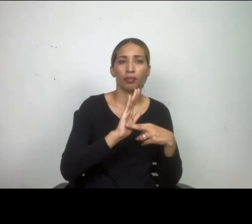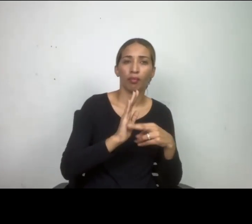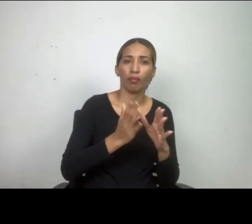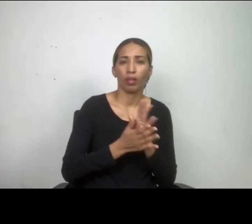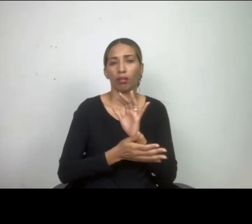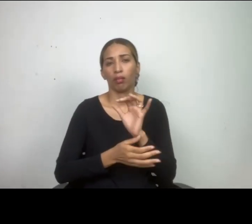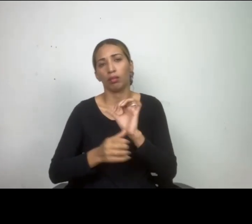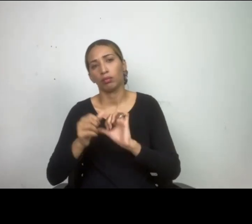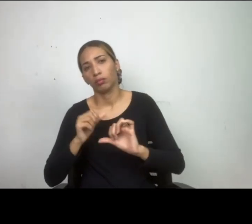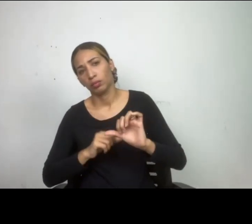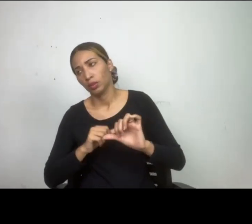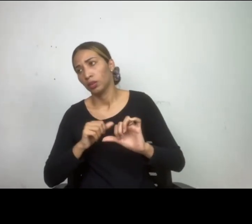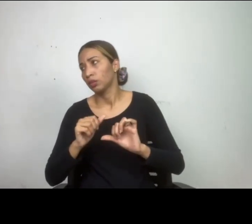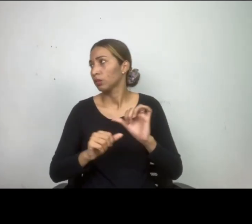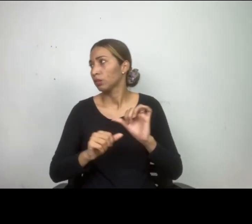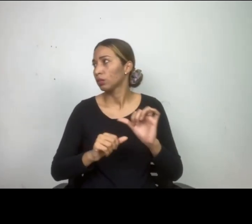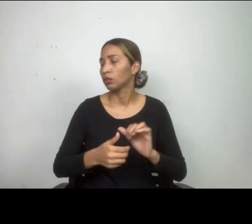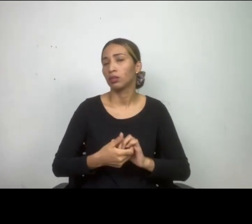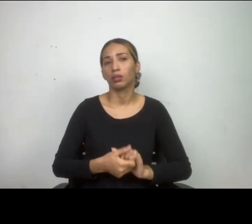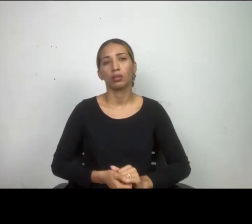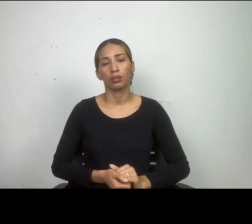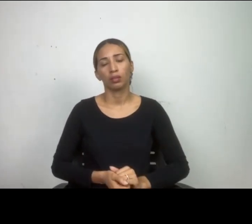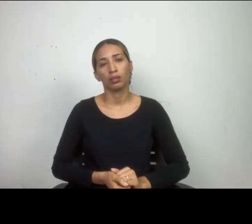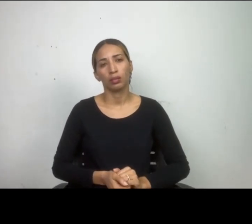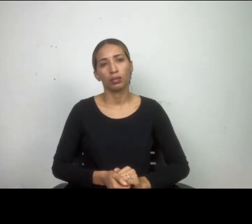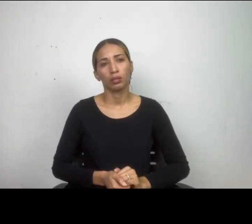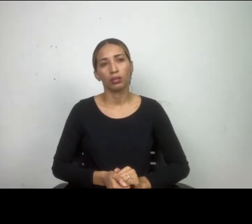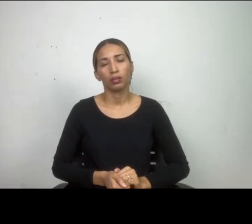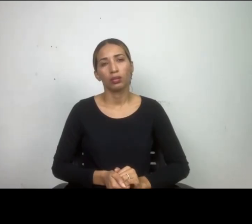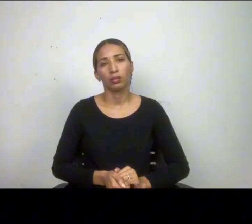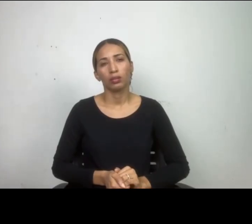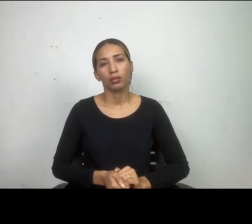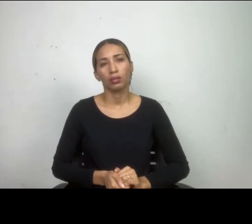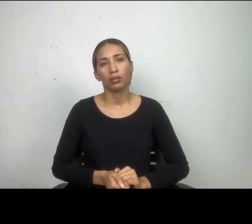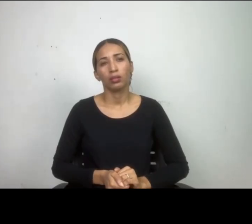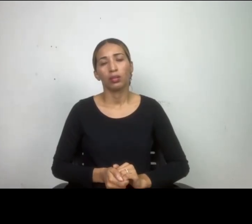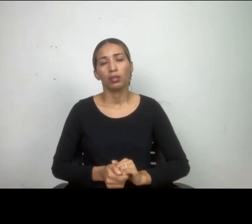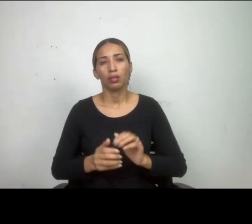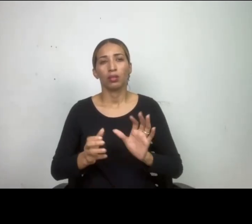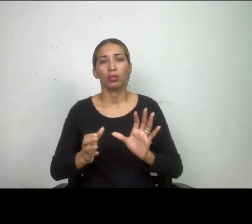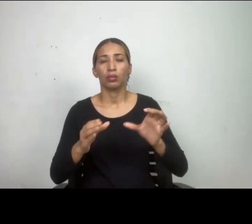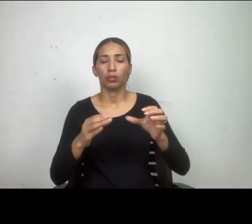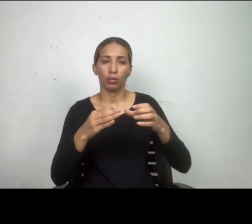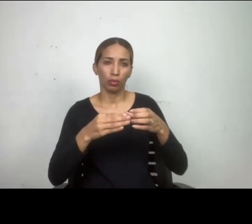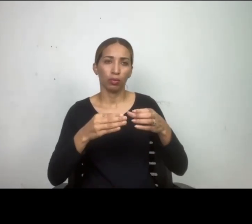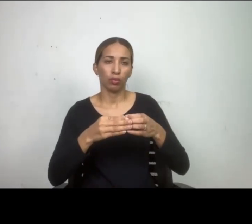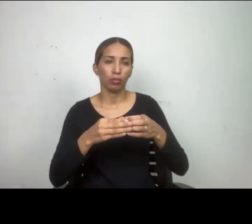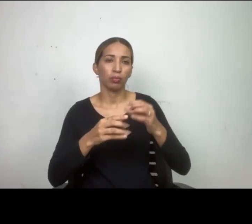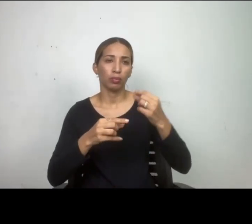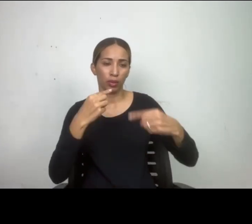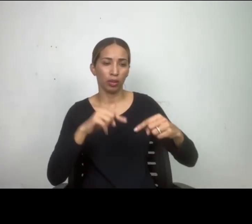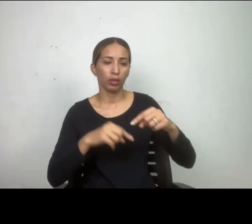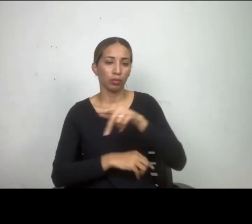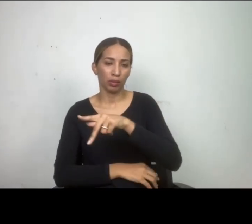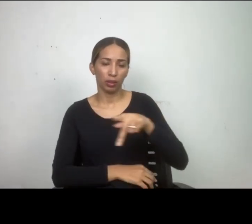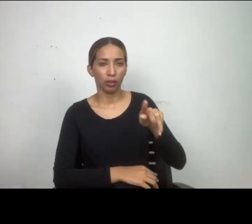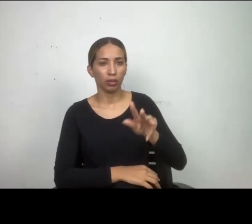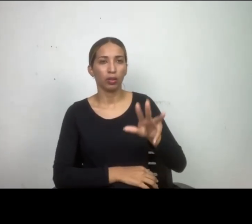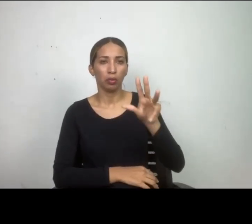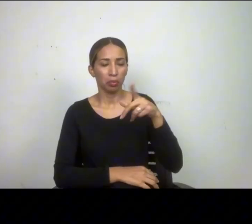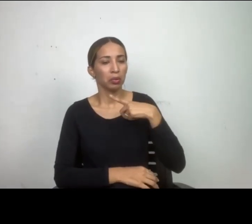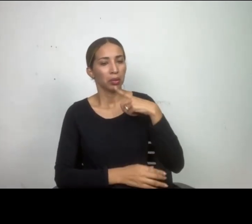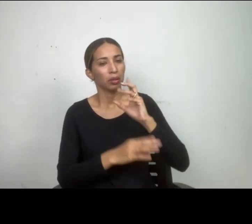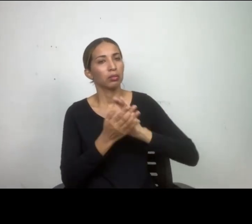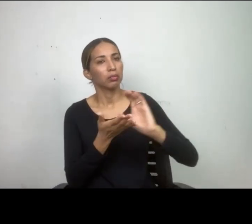anulações, etc., que o governo Lula ele está investindo, obviamente, né, assim como ele faz em diversos outros